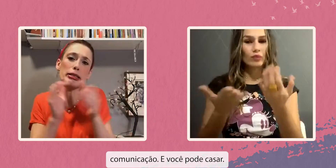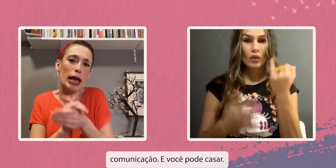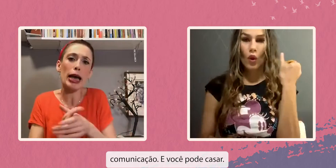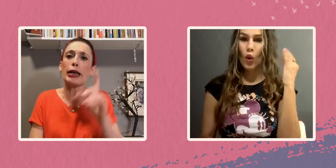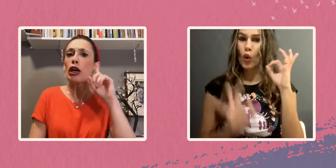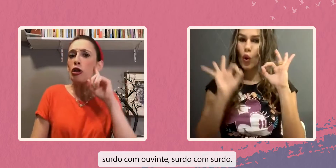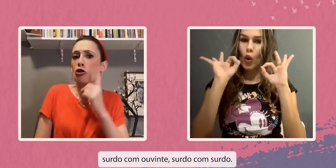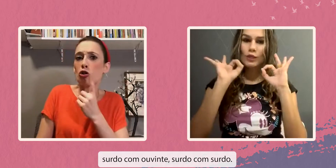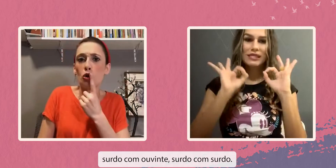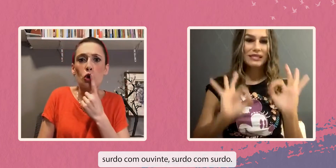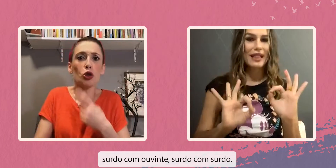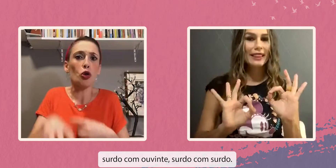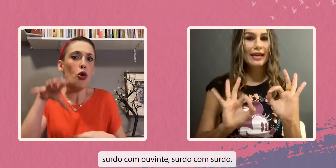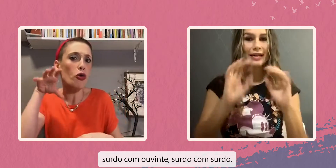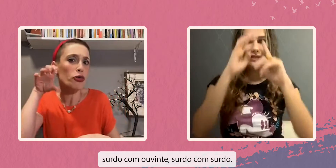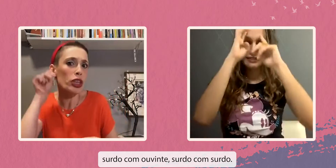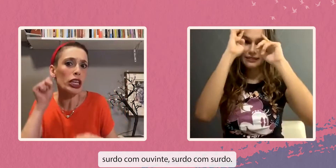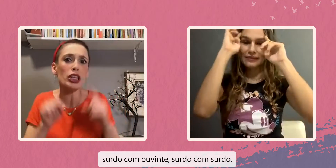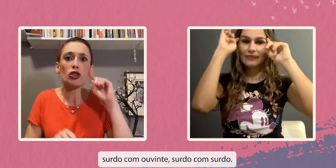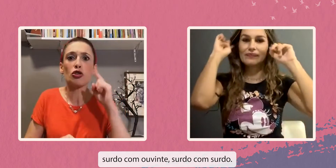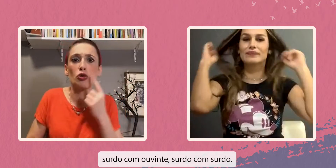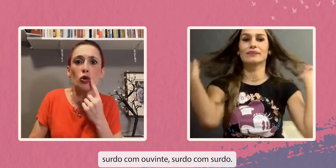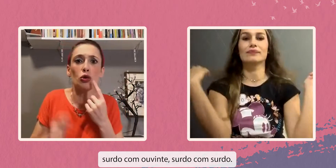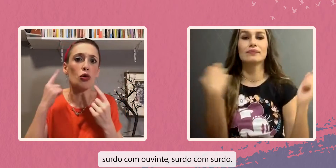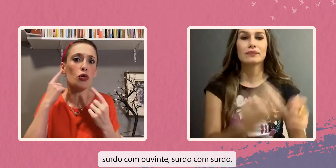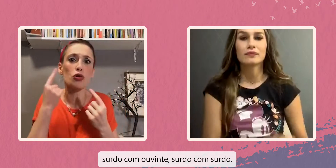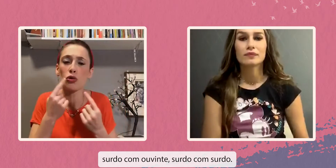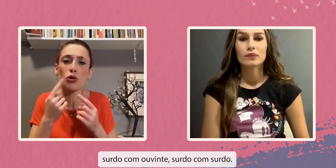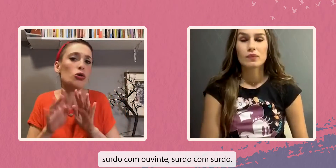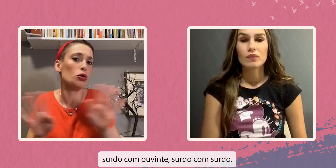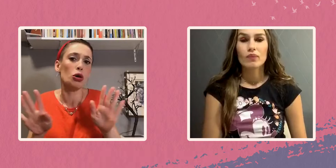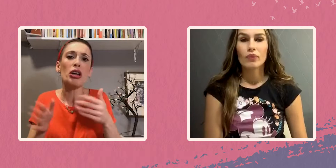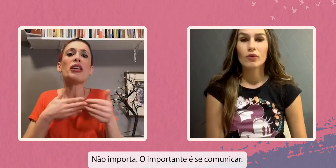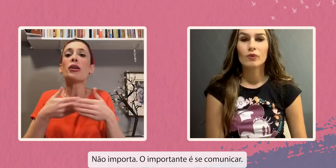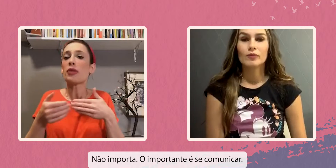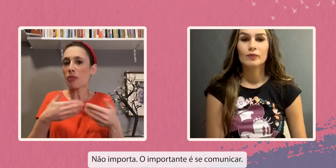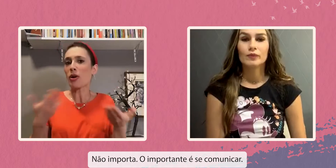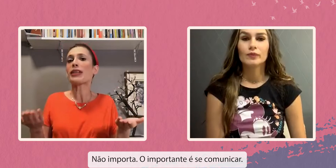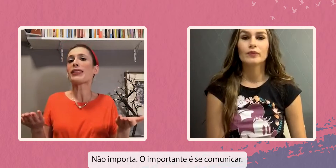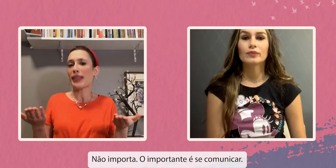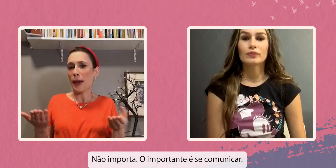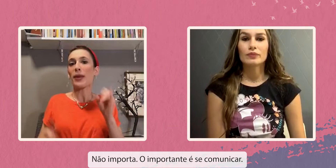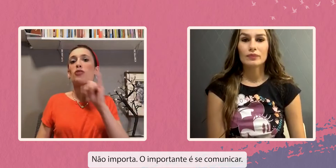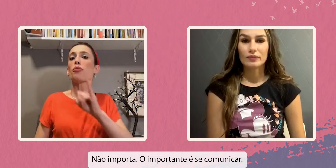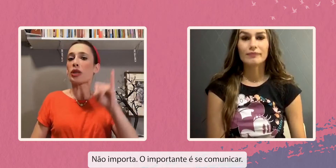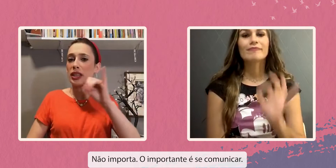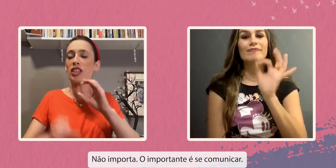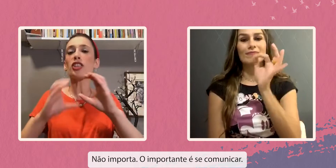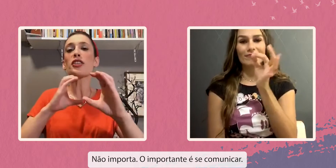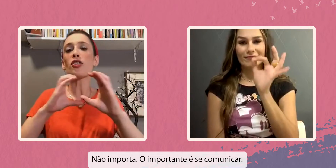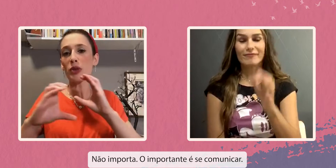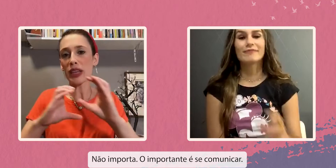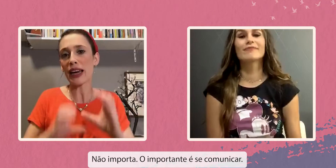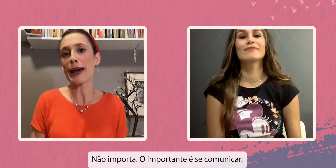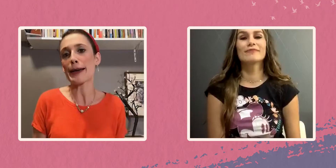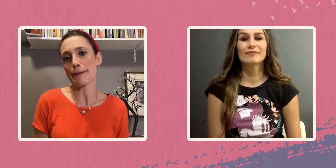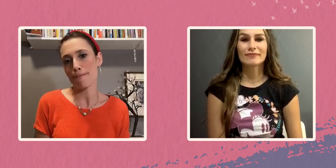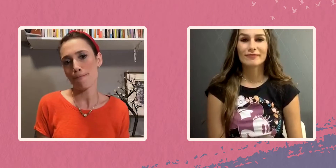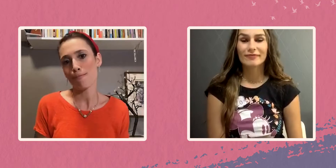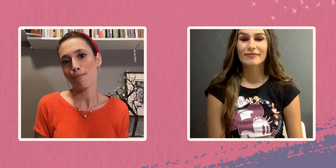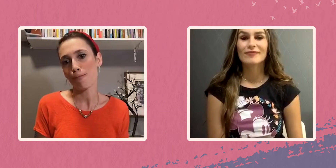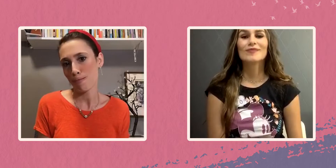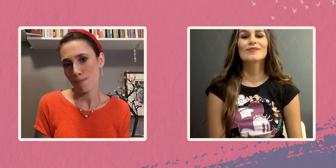pode casar surdo com ouvinte, surdo com surdo. Não importa, né? O importante é se